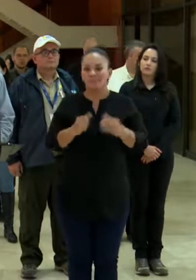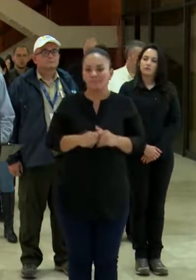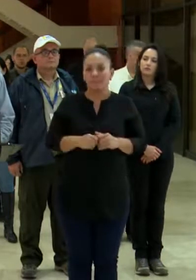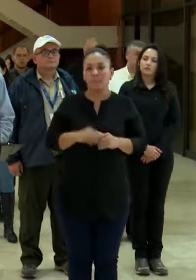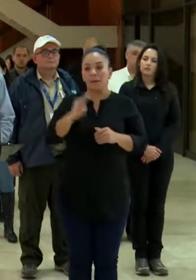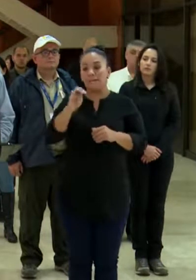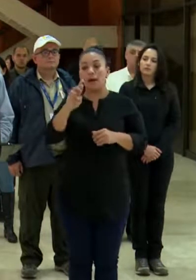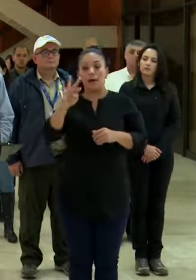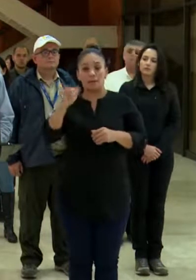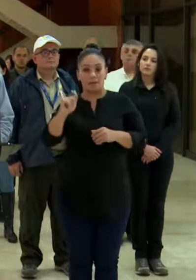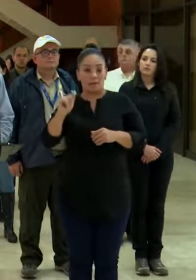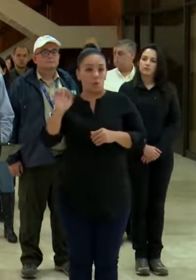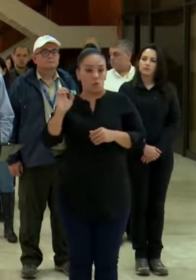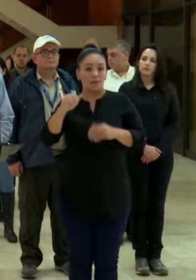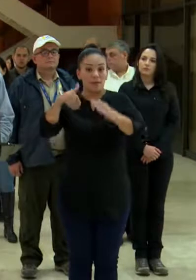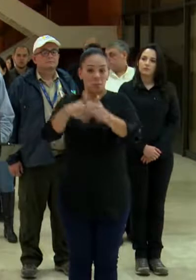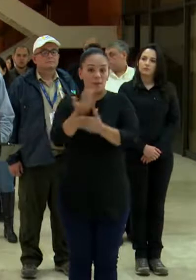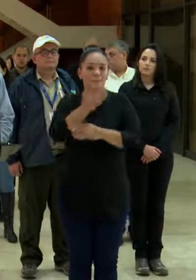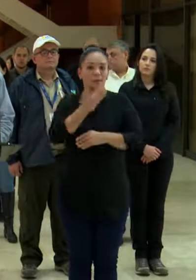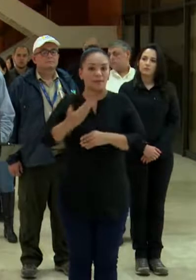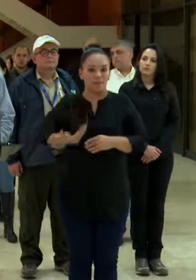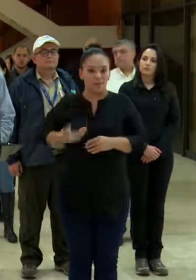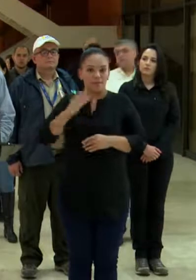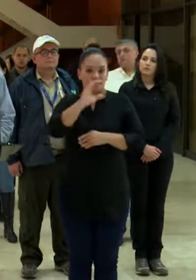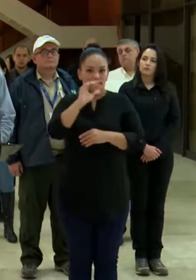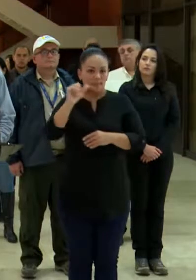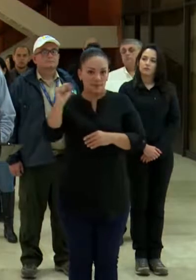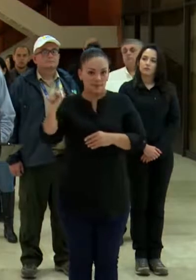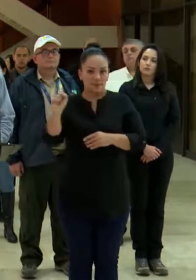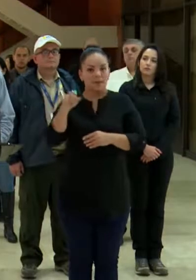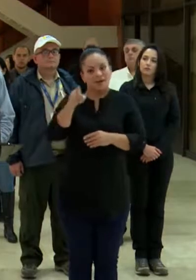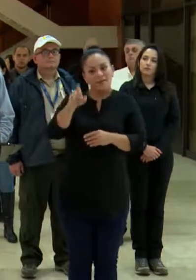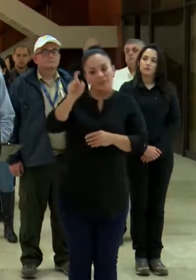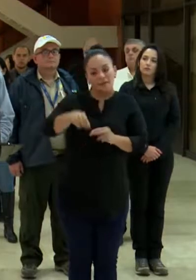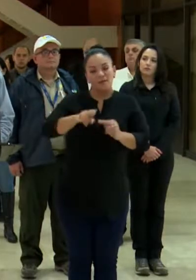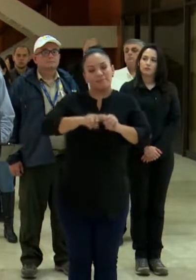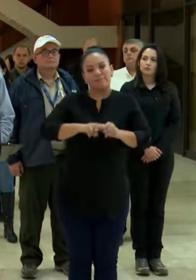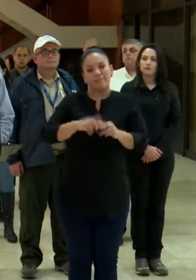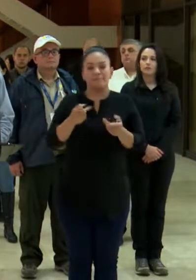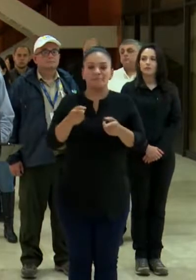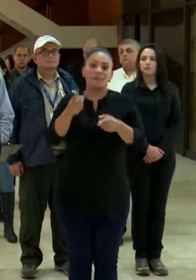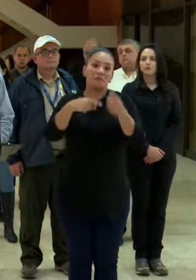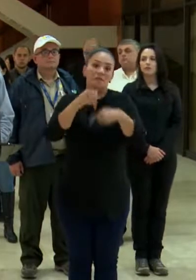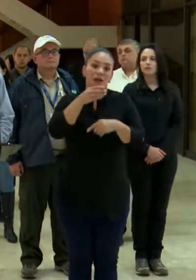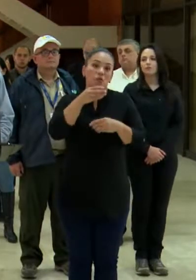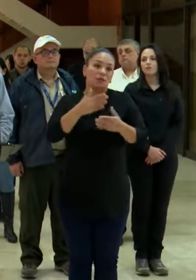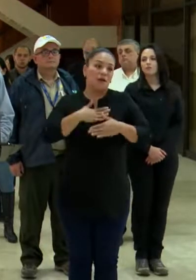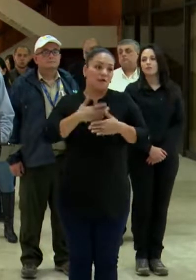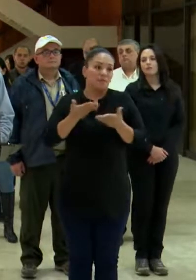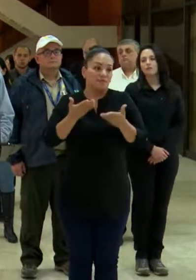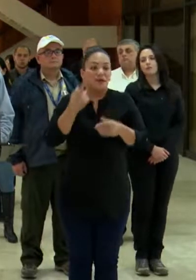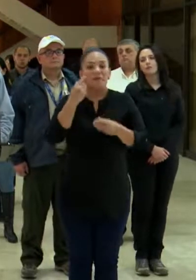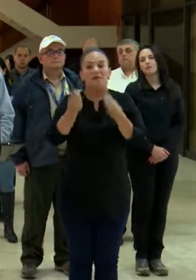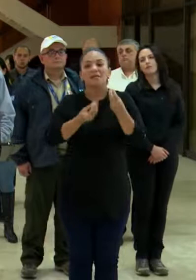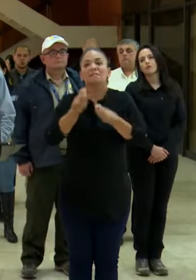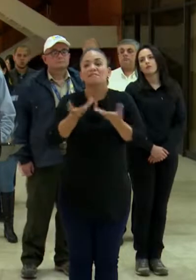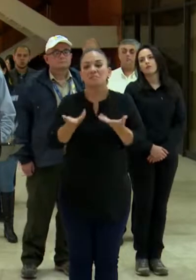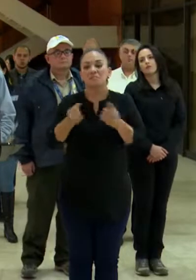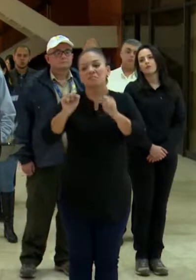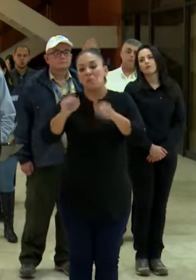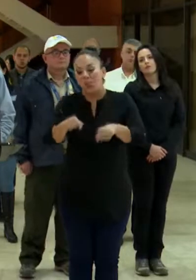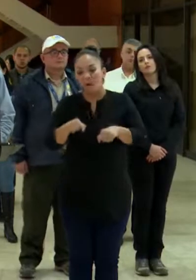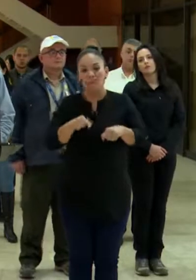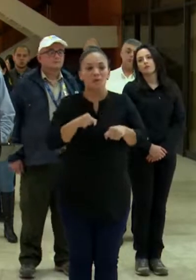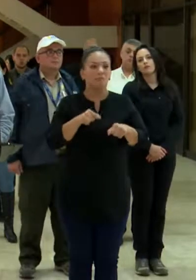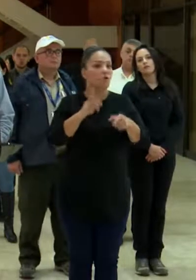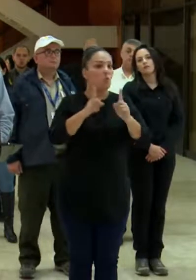Marta Eugenia Esquivel, la nueva presidenta ejecutiva, tiene que sentarse en la silla y venir a aconsejarme qué se puede, qué no se puede, y qué se debe y